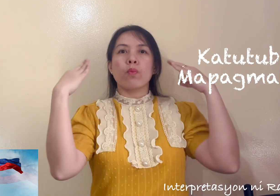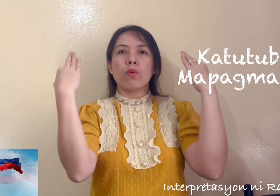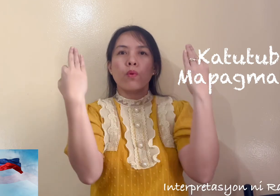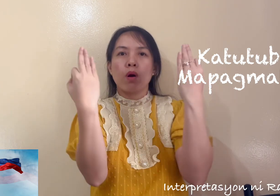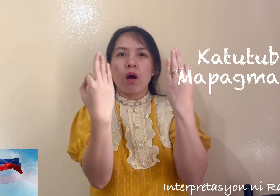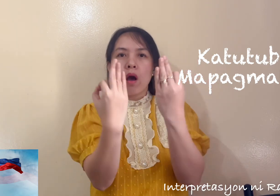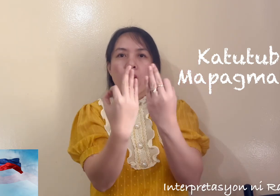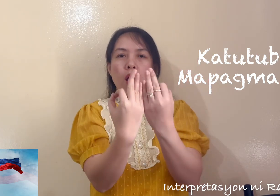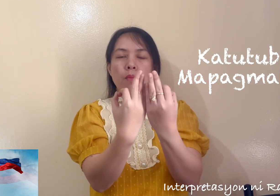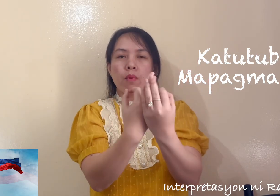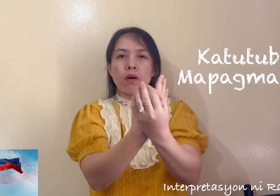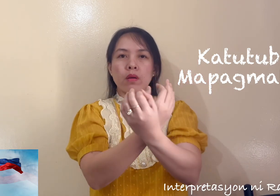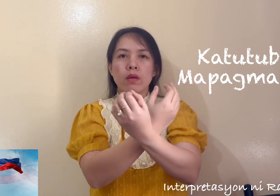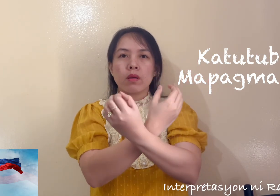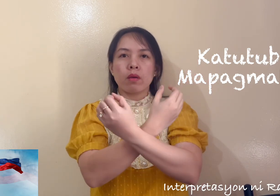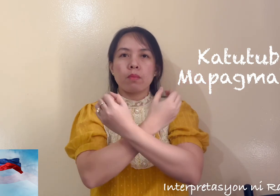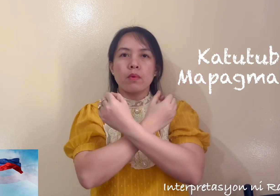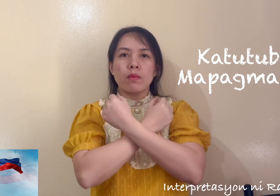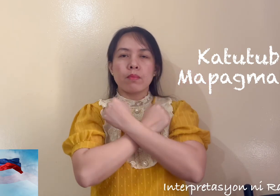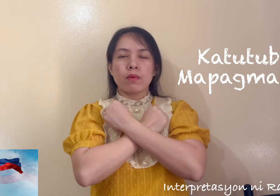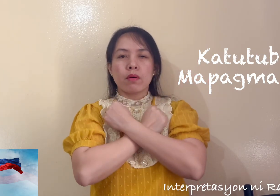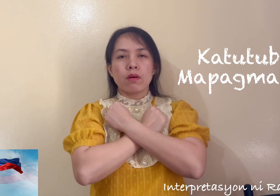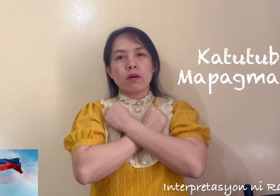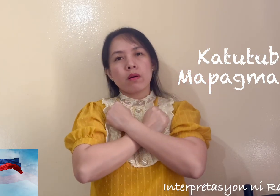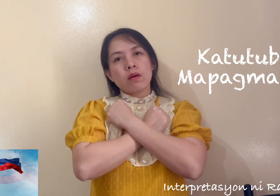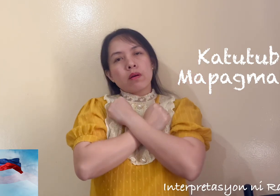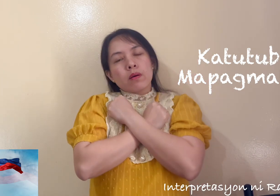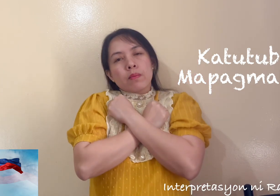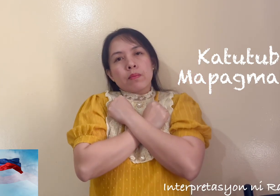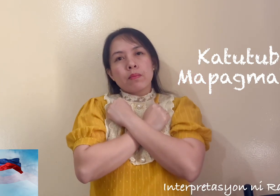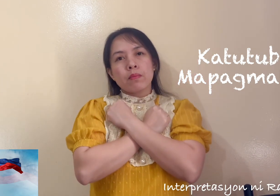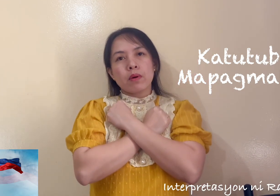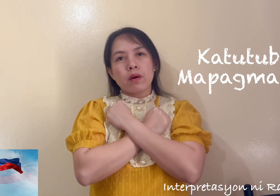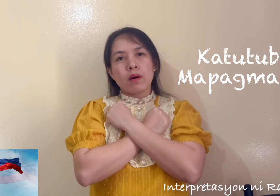katutubo ang maging